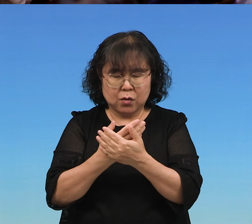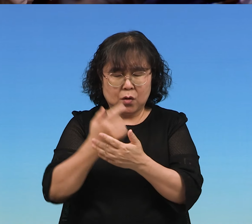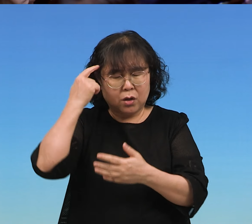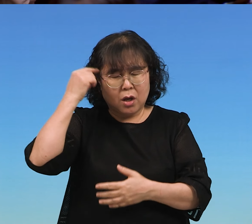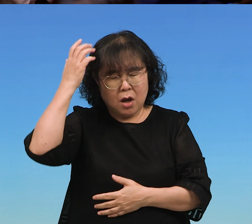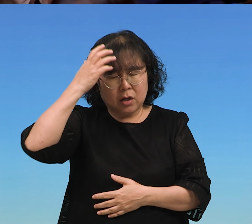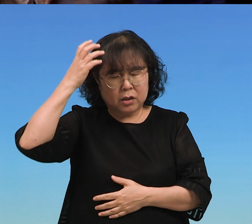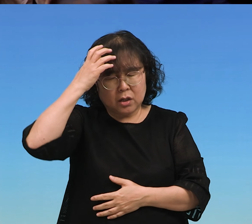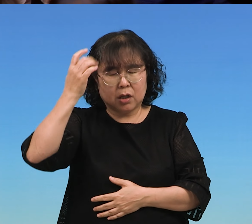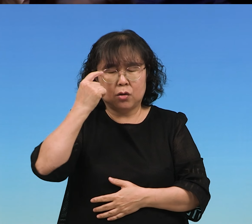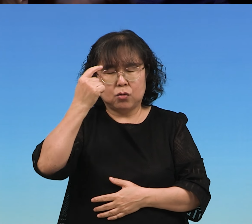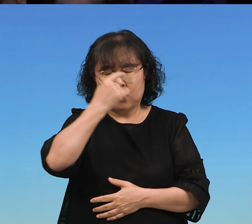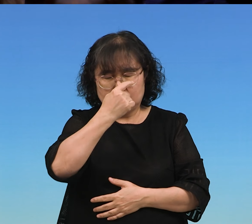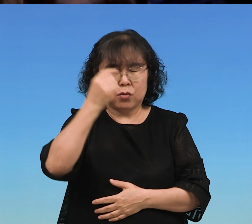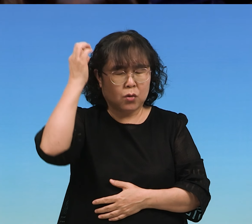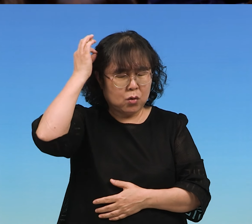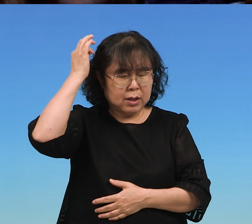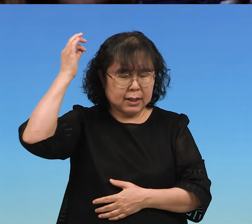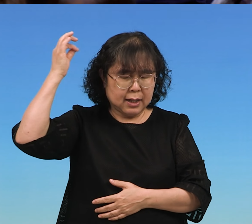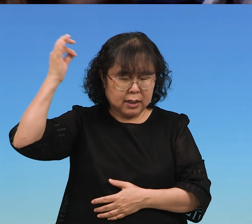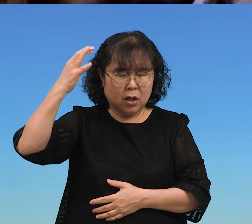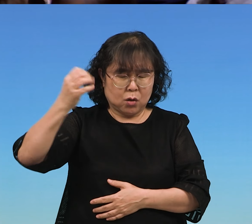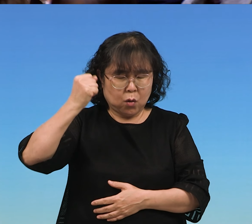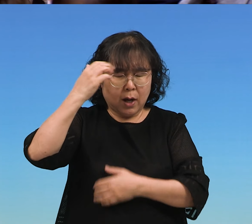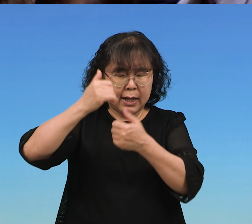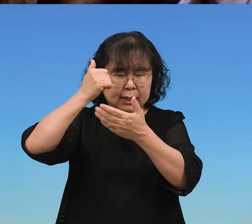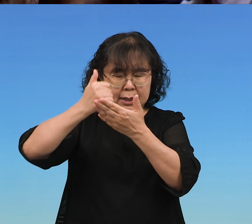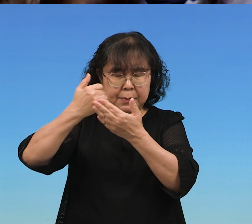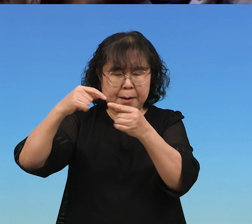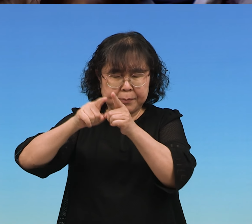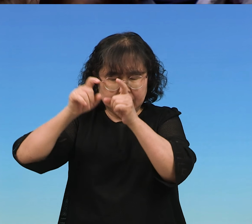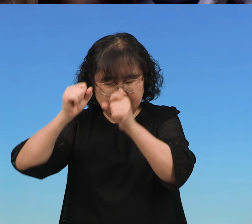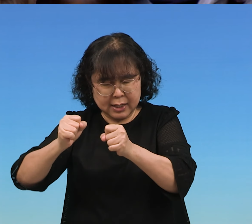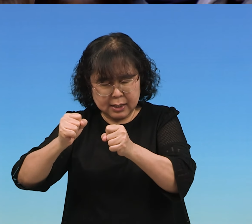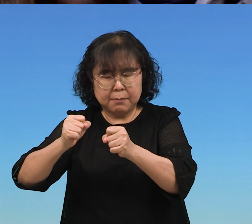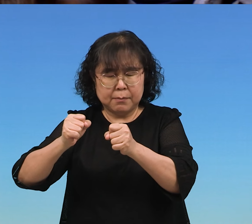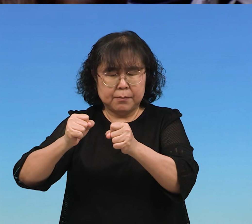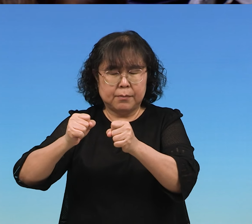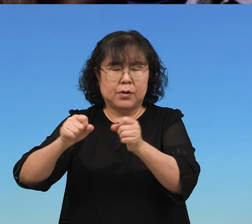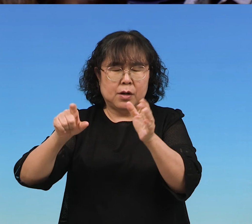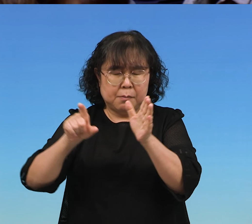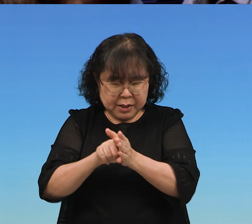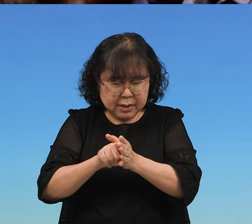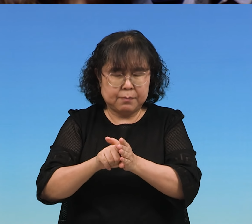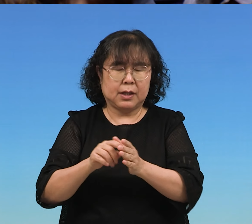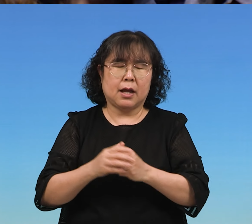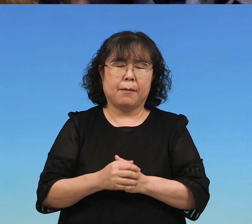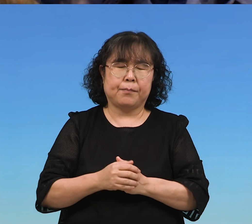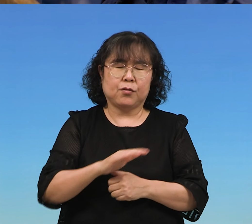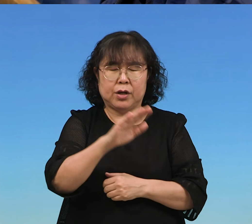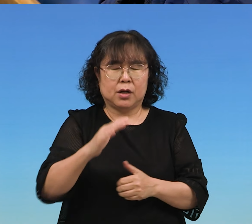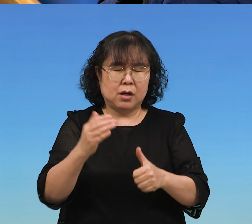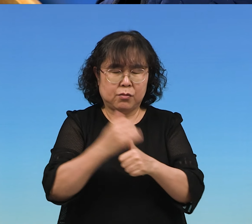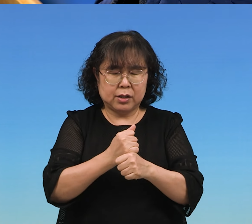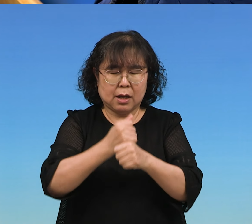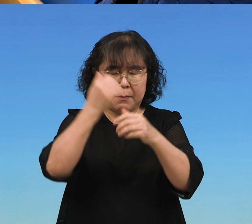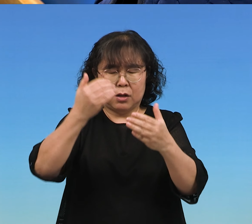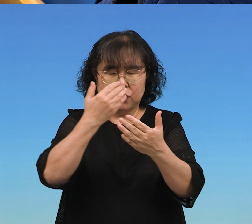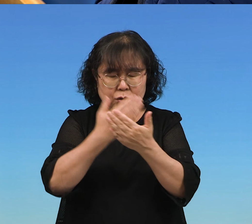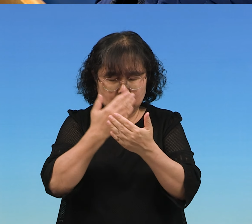은혜가 영적인 안목으로 상상력으로 하나님 연결되는 줄 믿습니다. 우리를 붙잡아